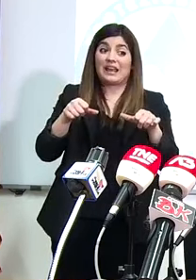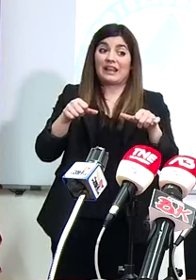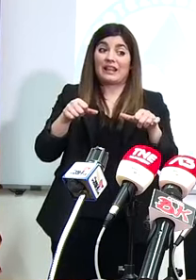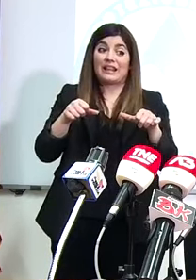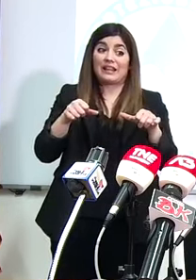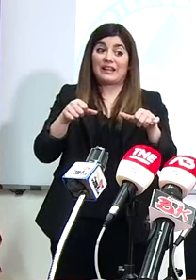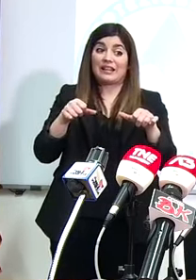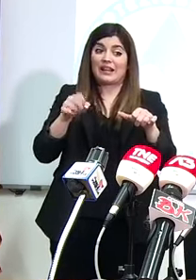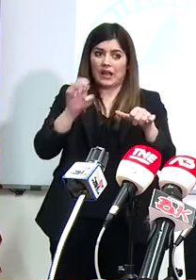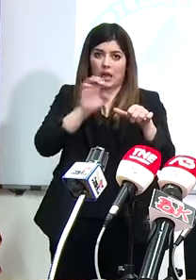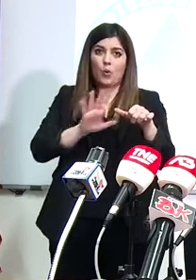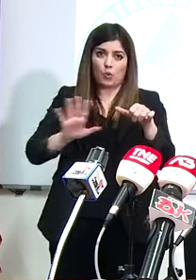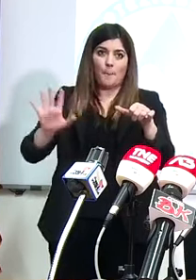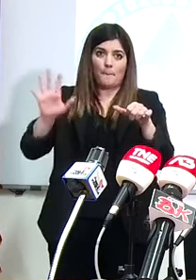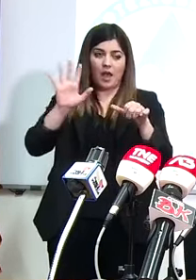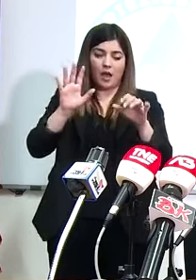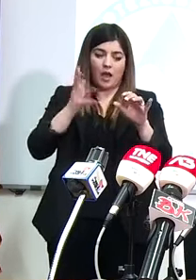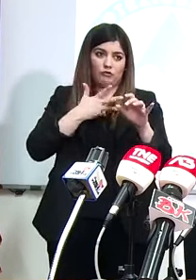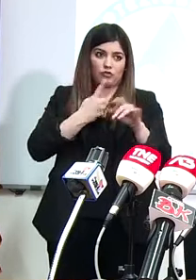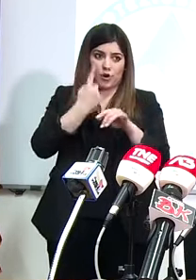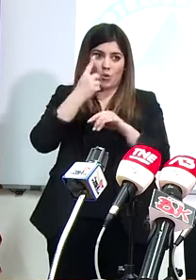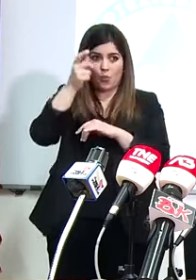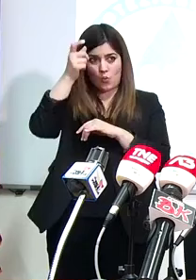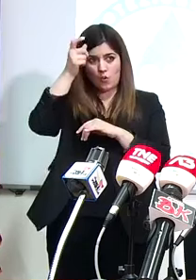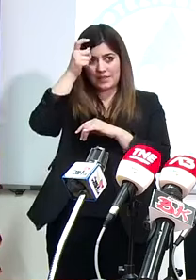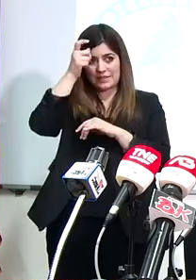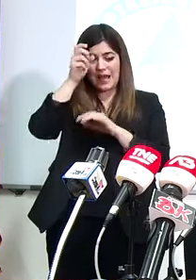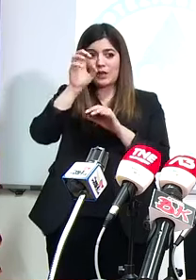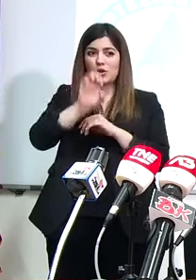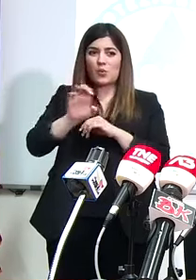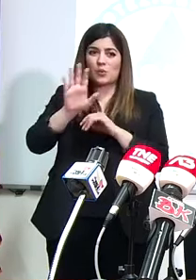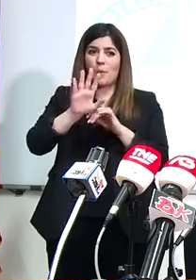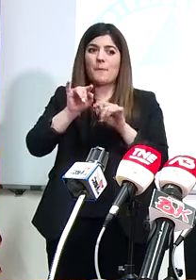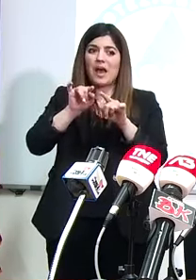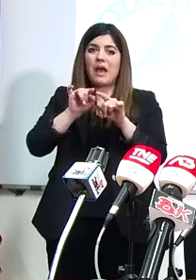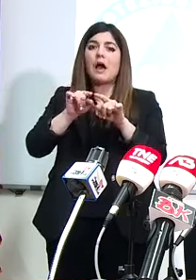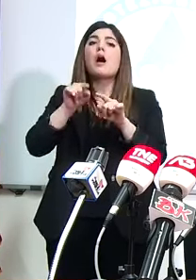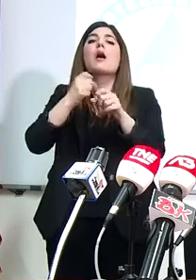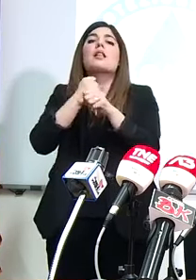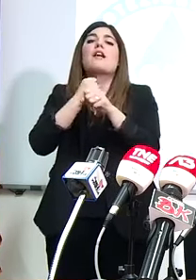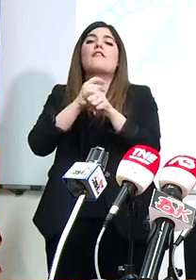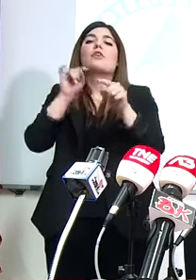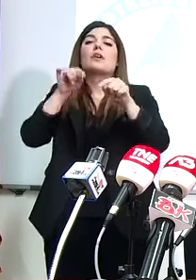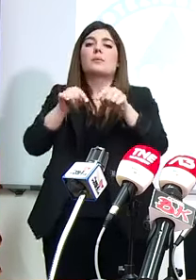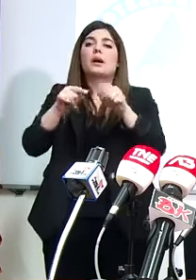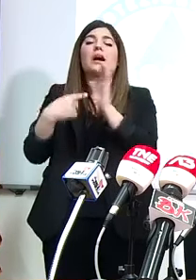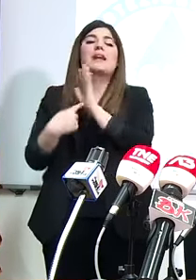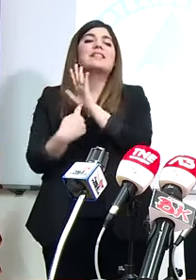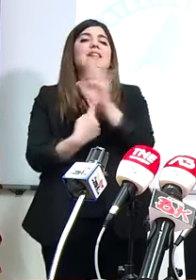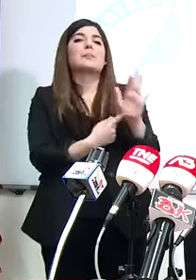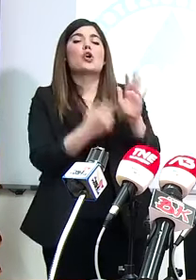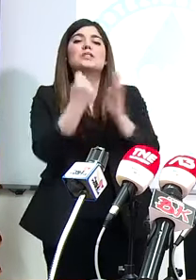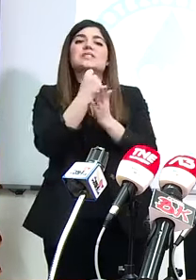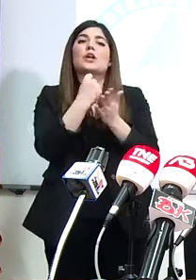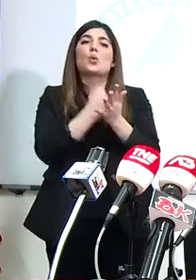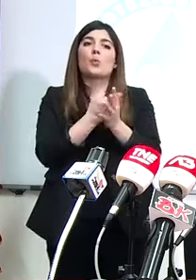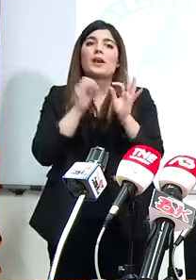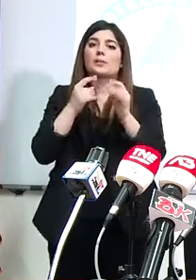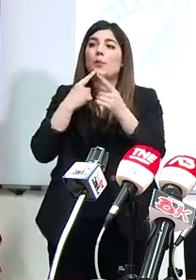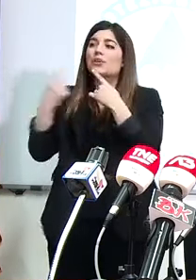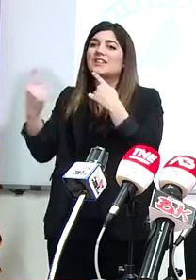vedo perché questi sono i documenti che sono stati mostrati e poi c'è un altro personaggio che compare in questa trasmissione tale